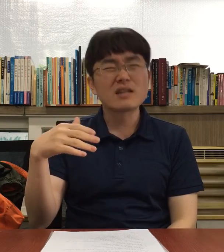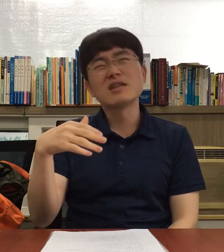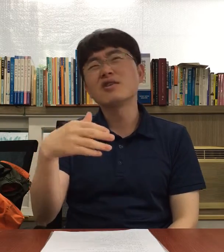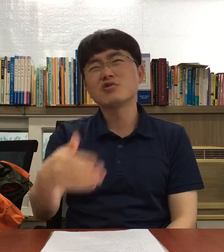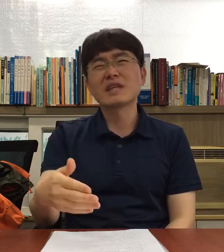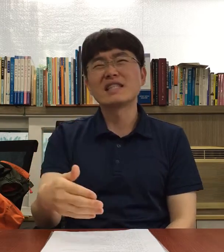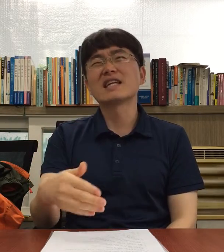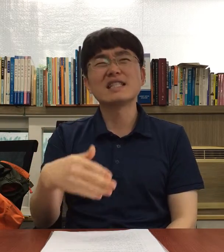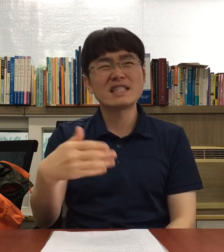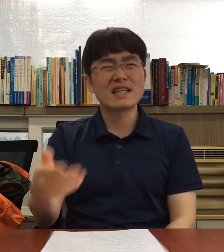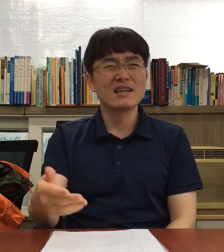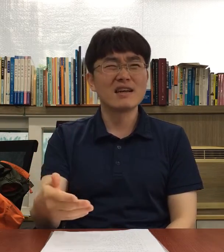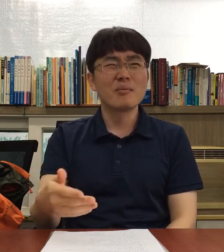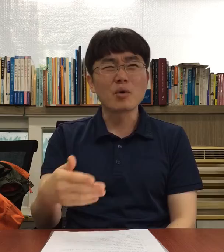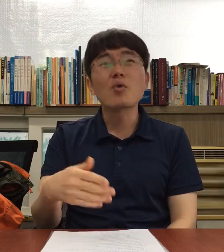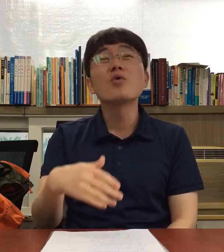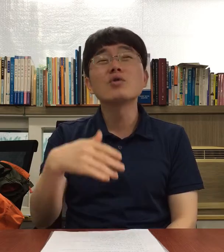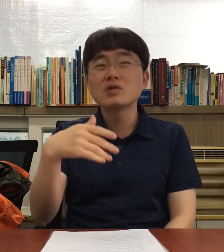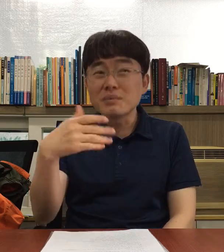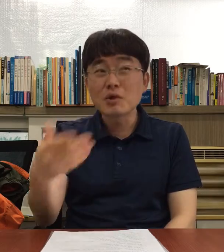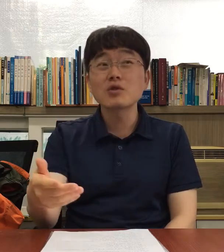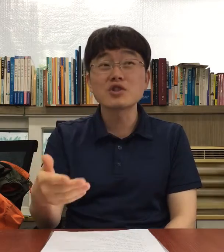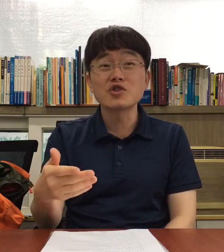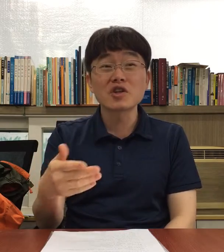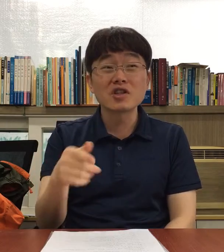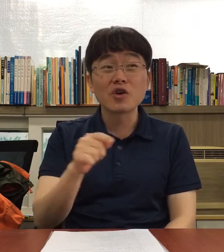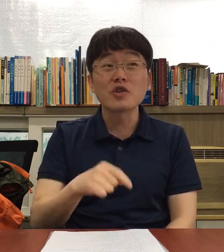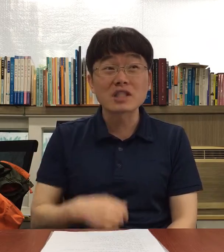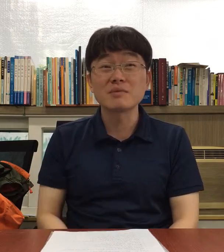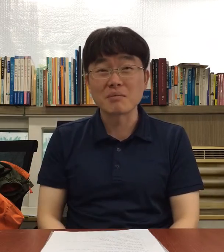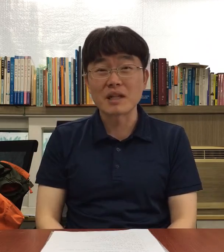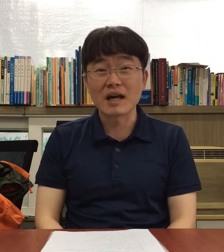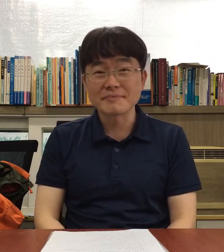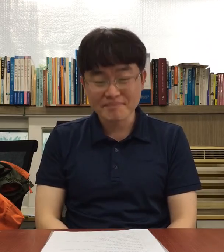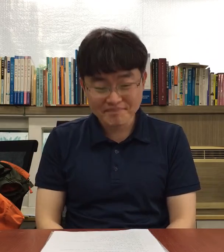이런 거 주면 괜찮겠지. 이런 것 의미로 쓸 수 있는 것들을 여기다 쓰면 됩니다.